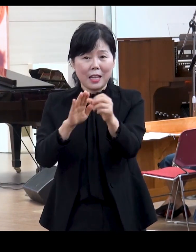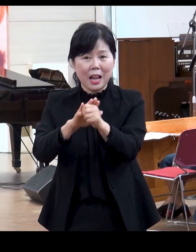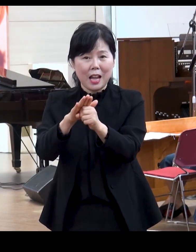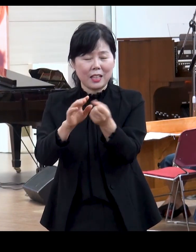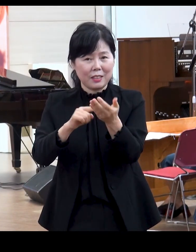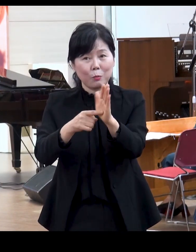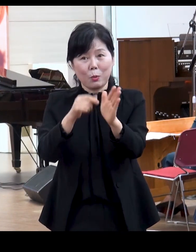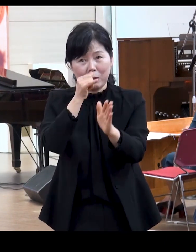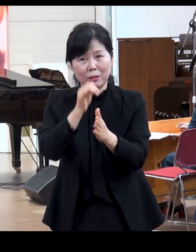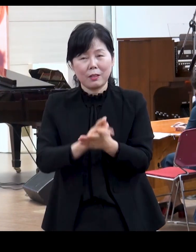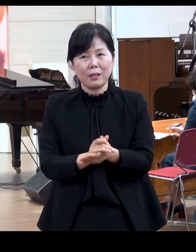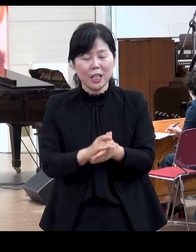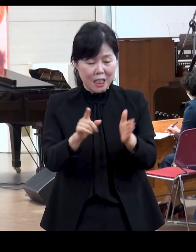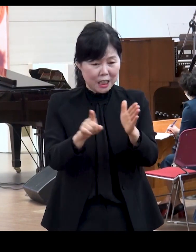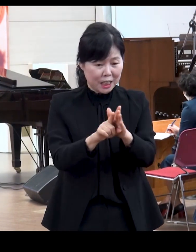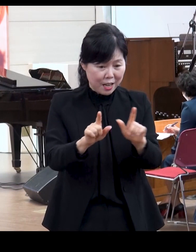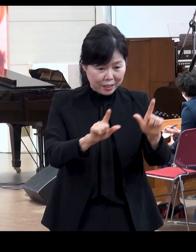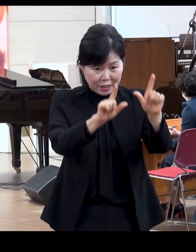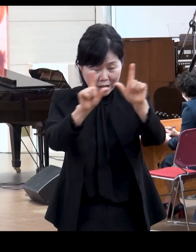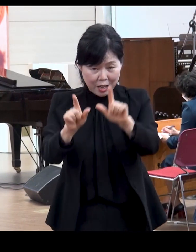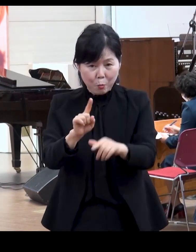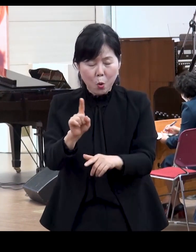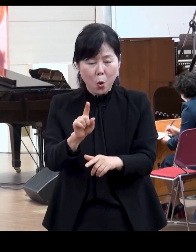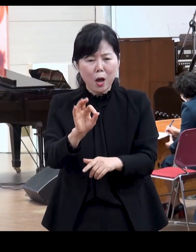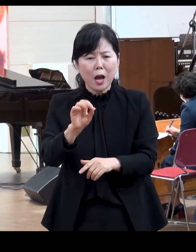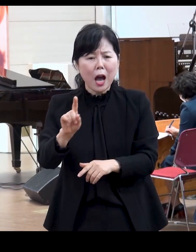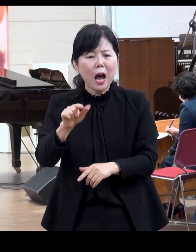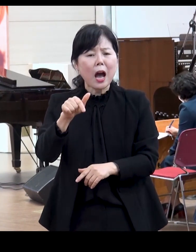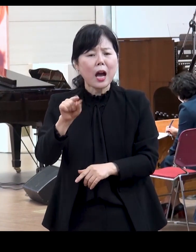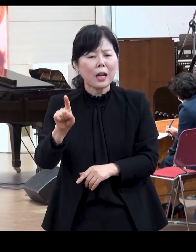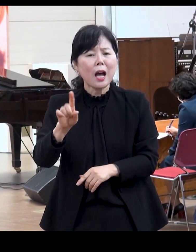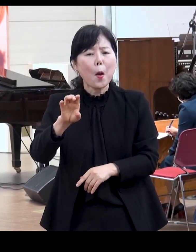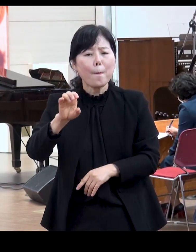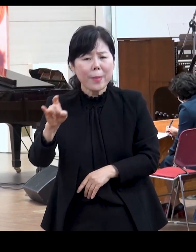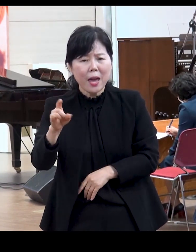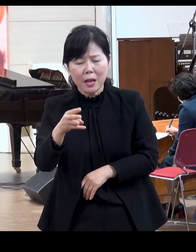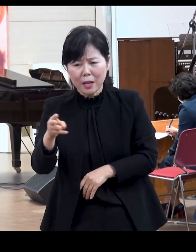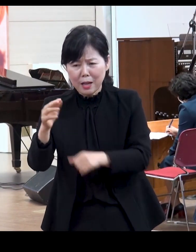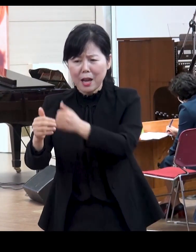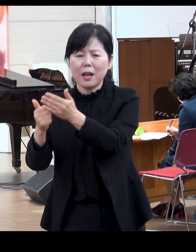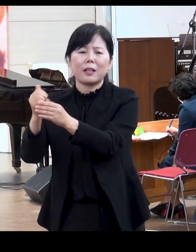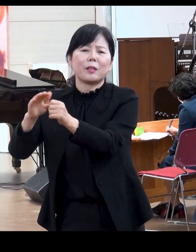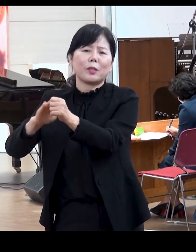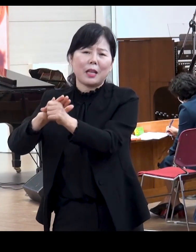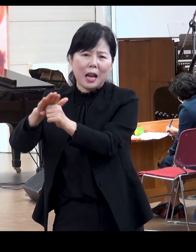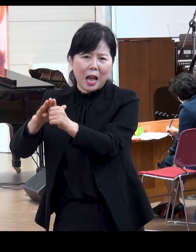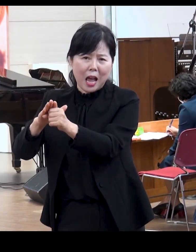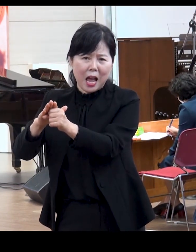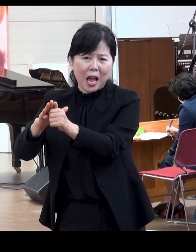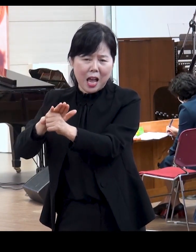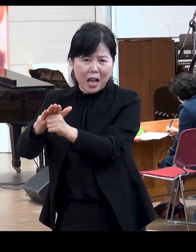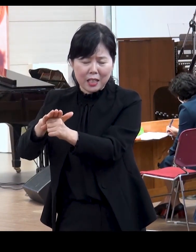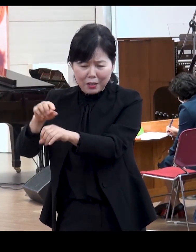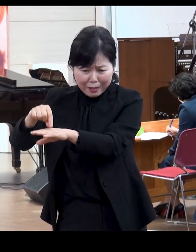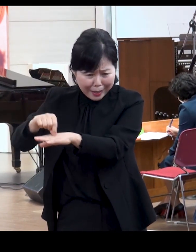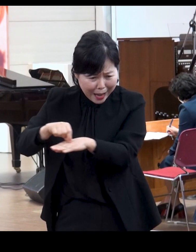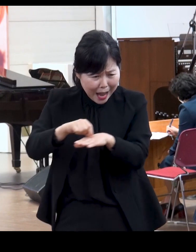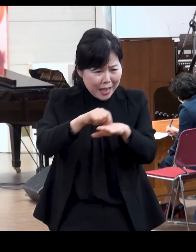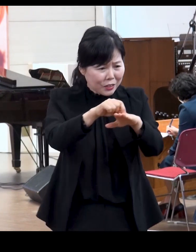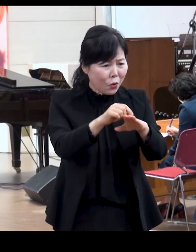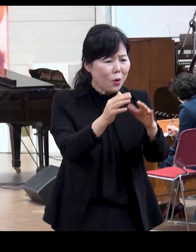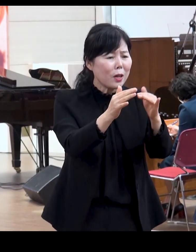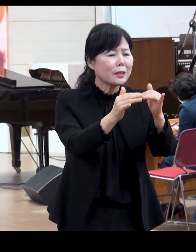말하고 있습니다. 신앙생활이란 아가페, 즉 하나님의 그 사랑을 사람 사이의